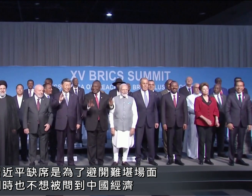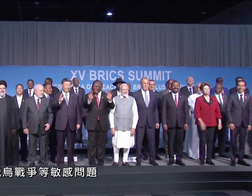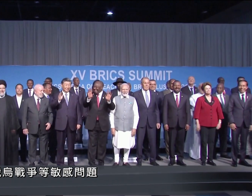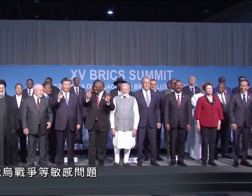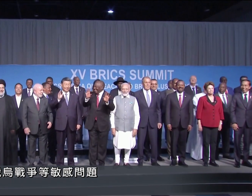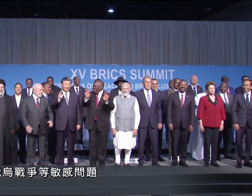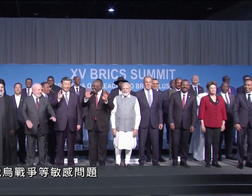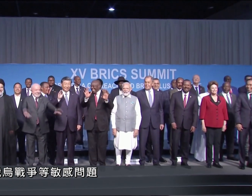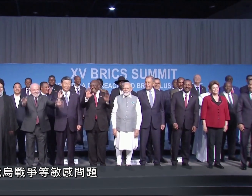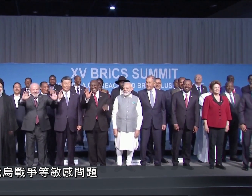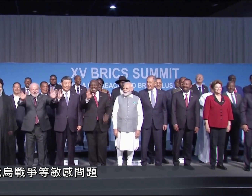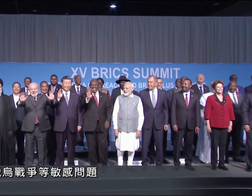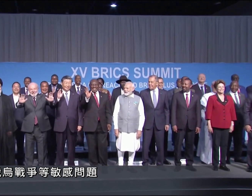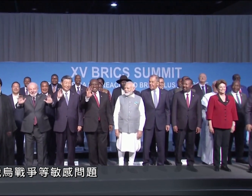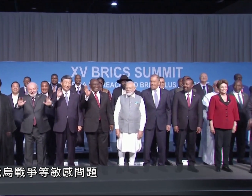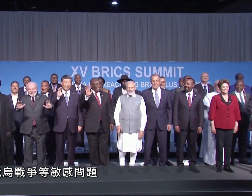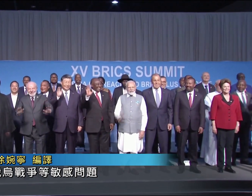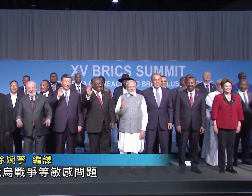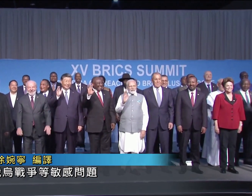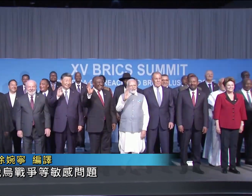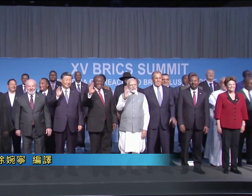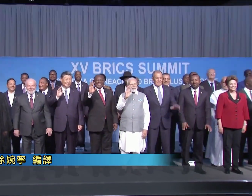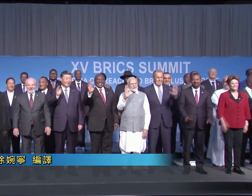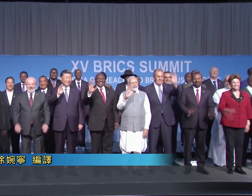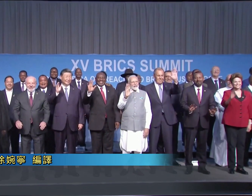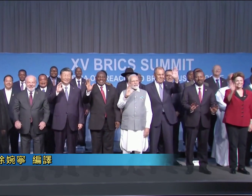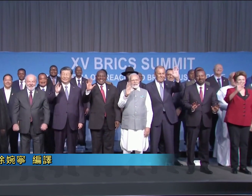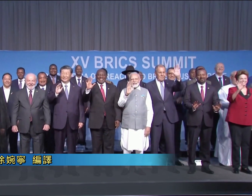战争等敏感问题。公视新闻徐婉玲编译。